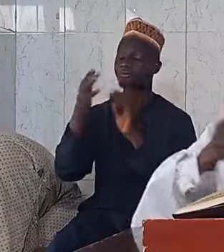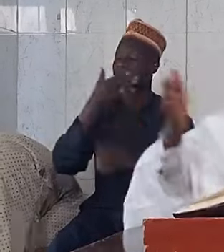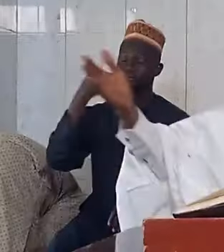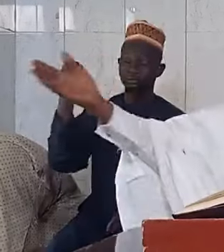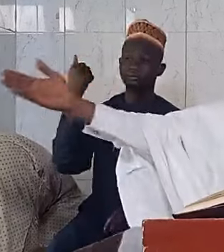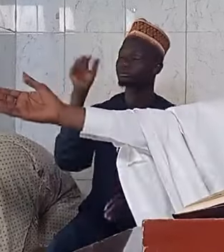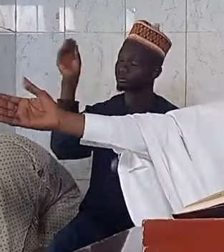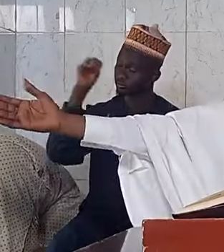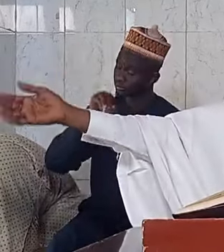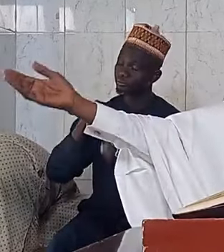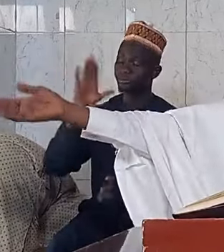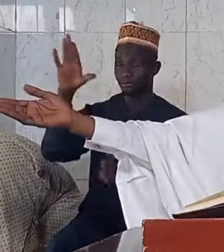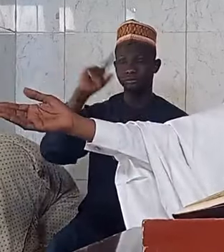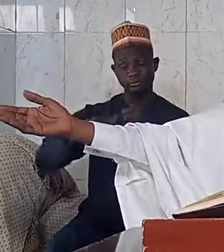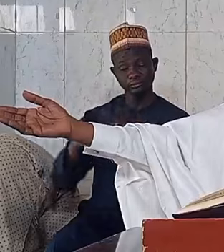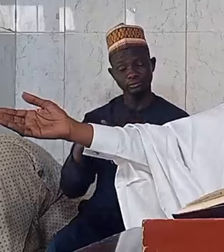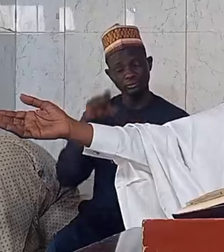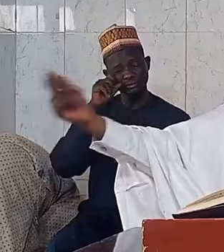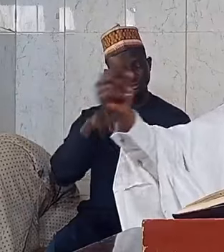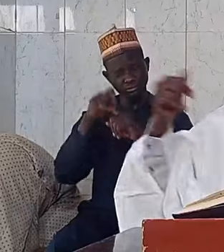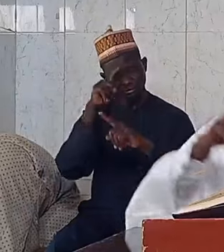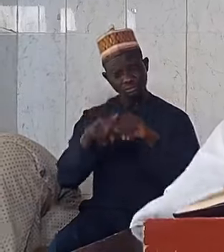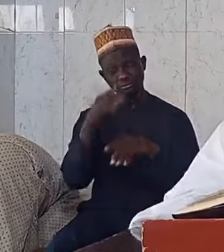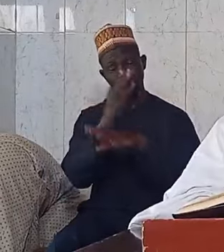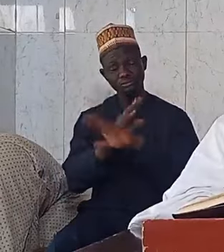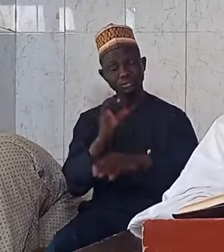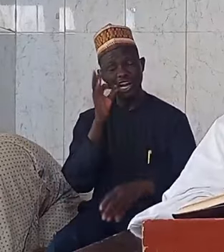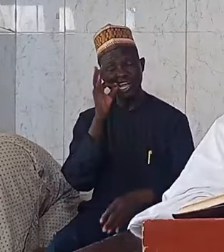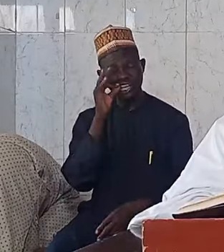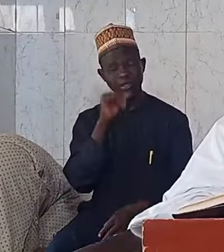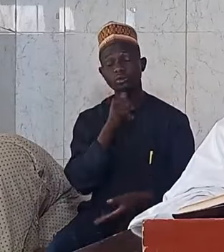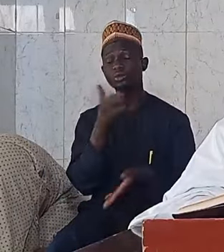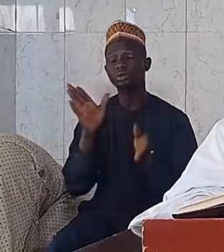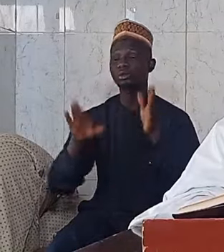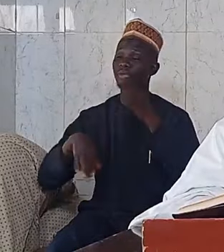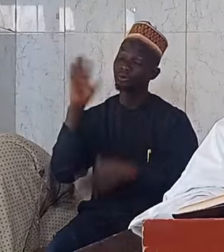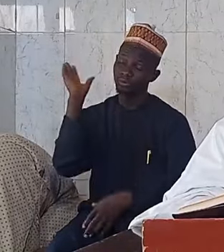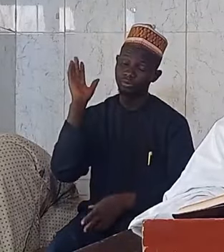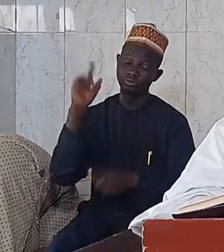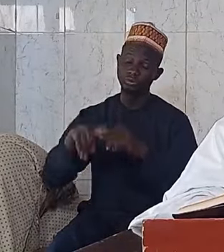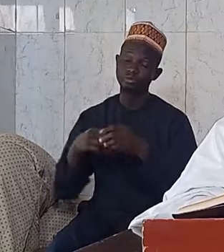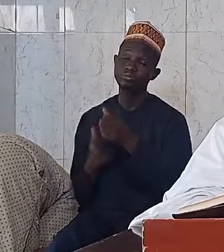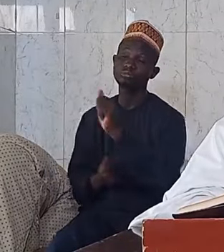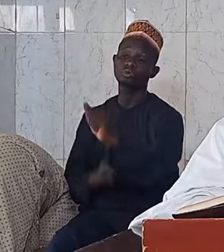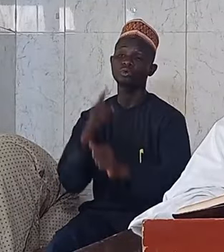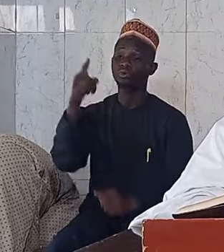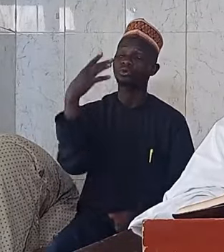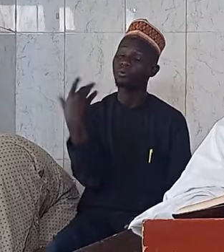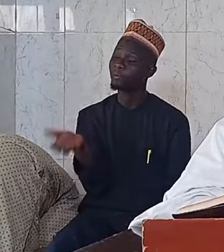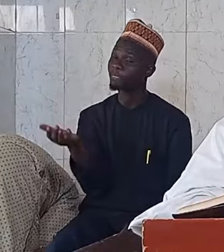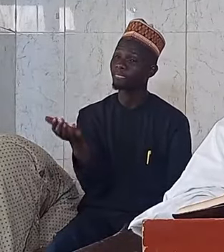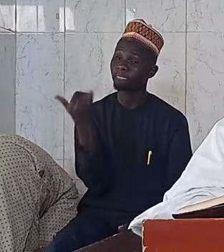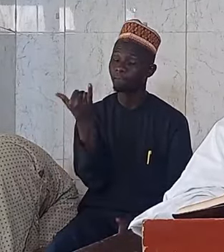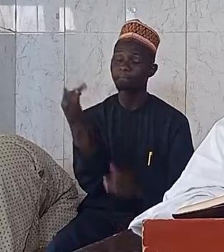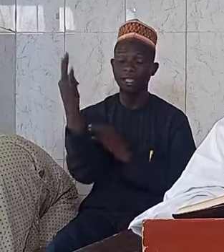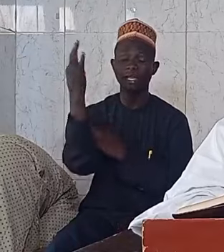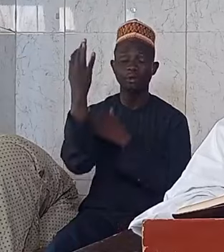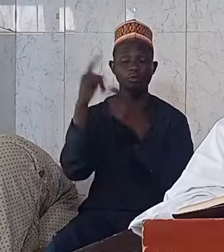to kuma ga ƴan uwanku can a tsare an tsare su an hana su fitowa ana fahimtar